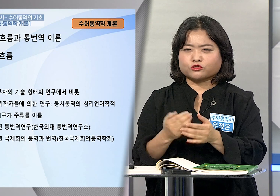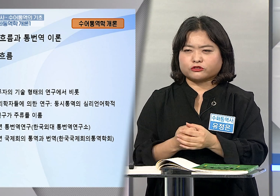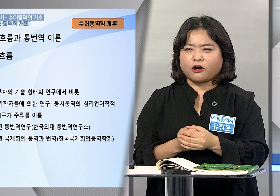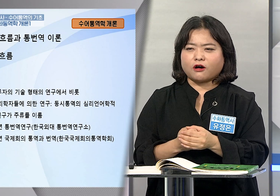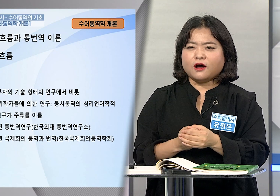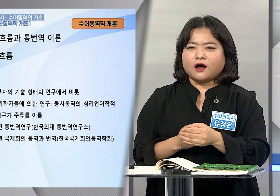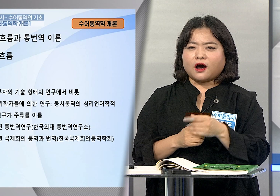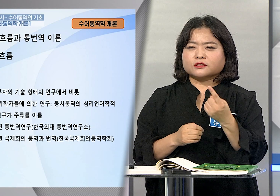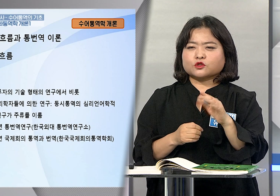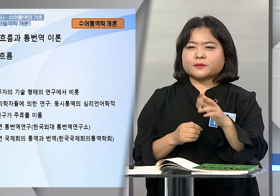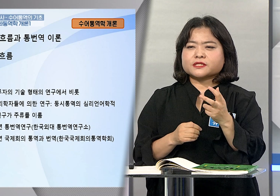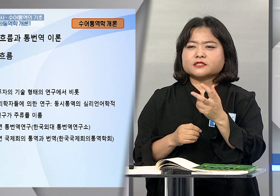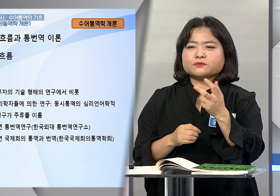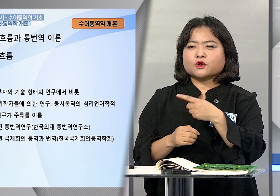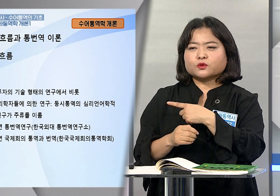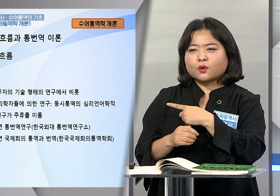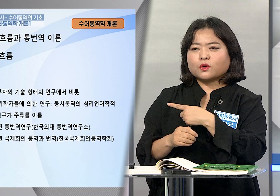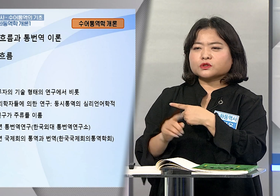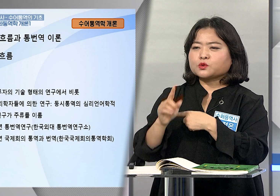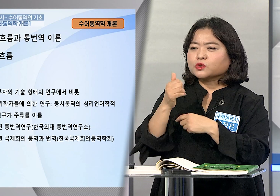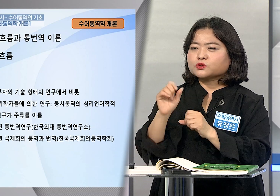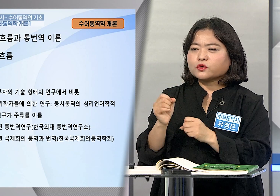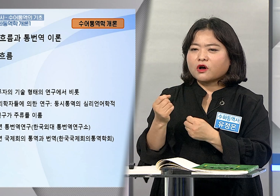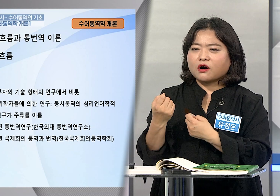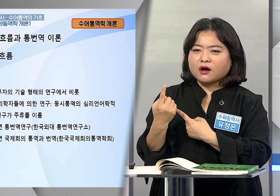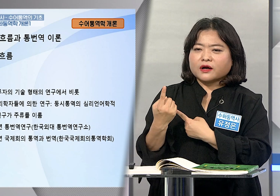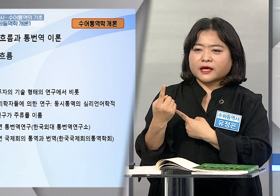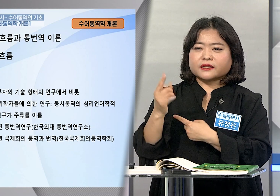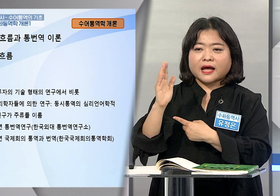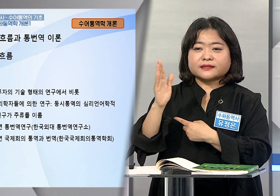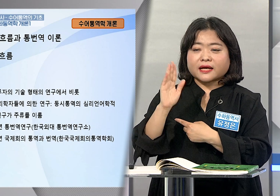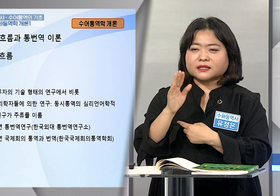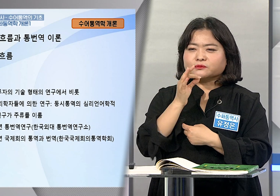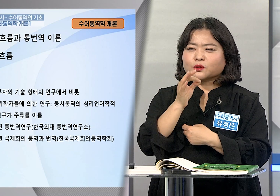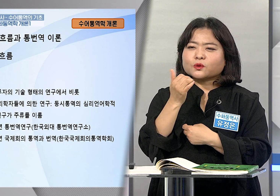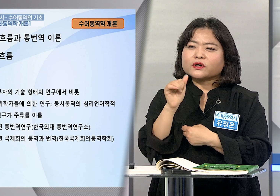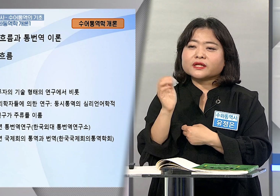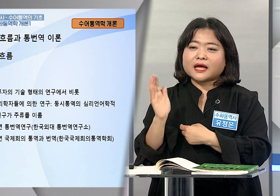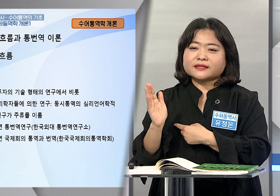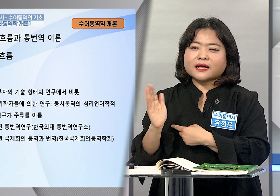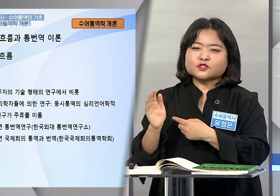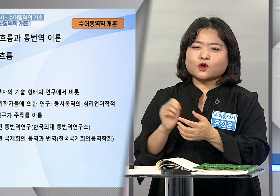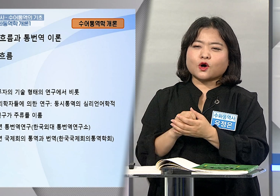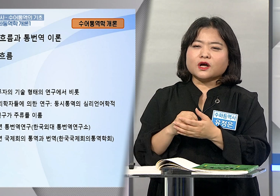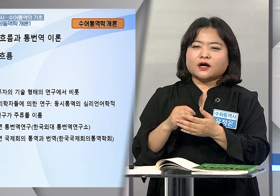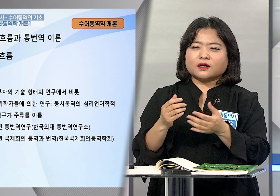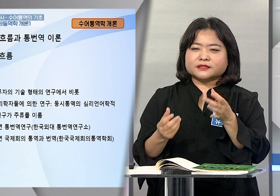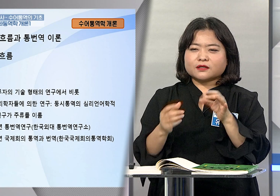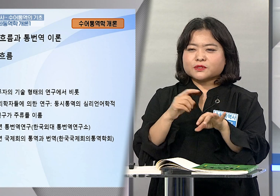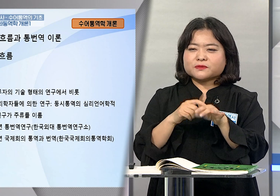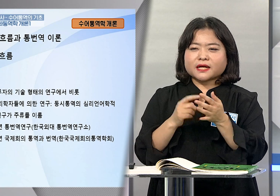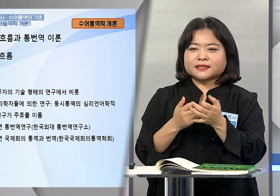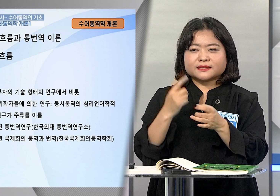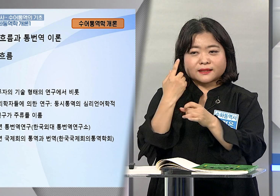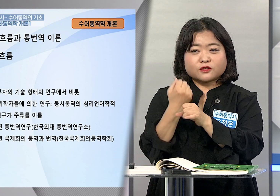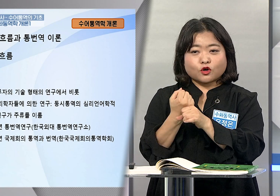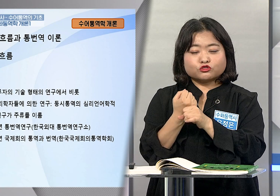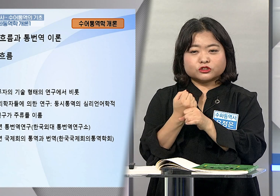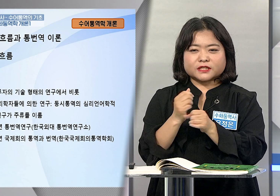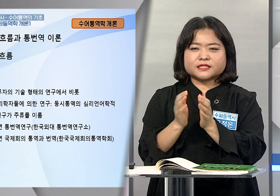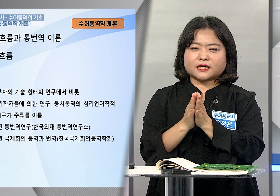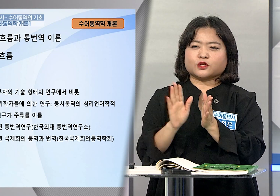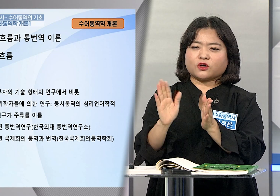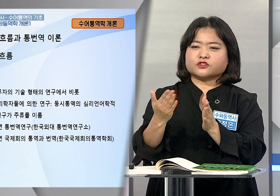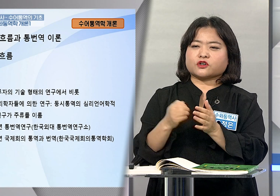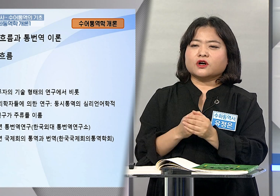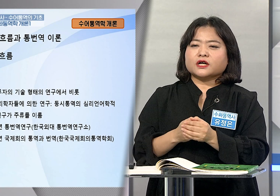시작하게 되었고요. 1970년도 저는 동시통역에 대한 이야기, 음성통역에 대한 이야기죠. 실험 심리학자들에 대한